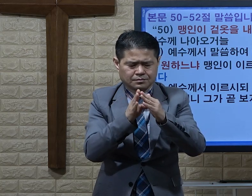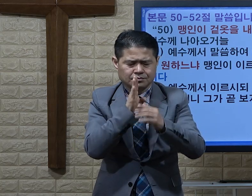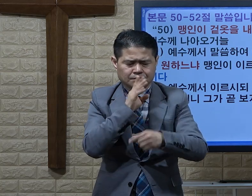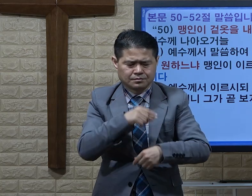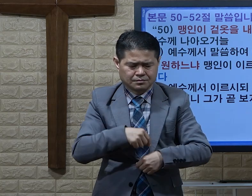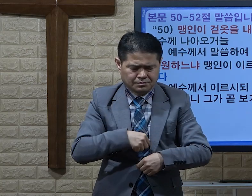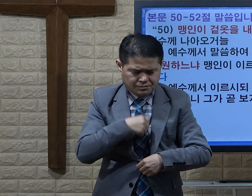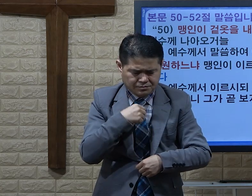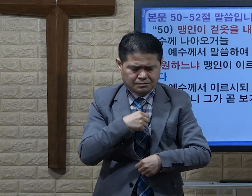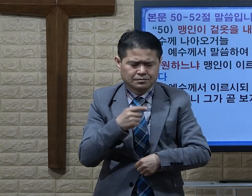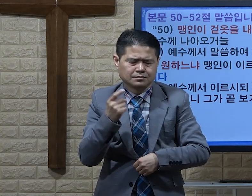있는데,